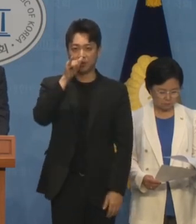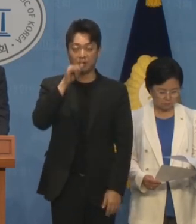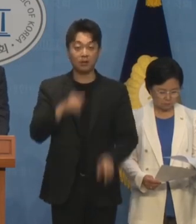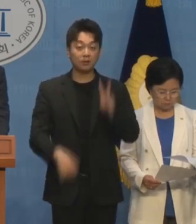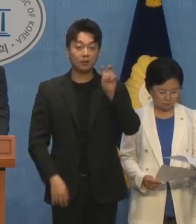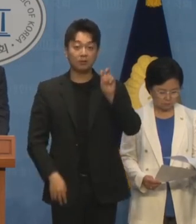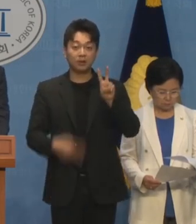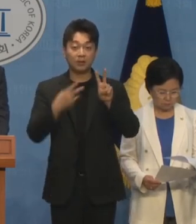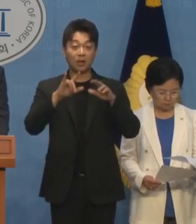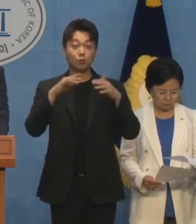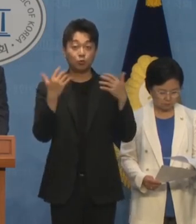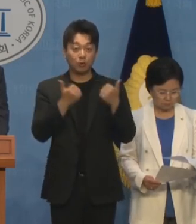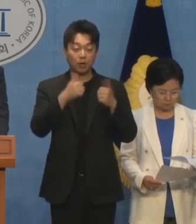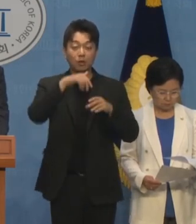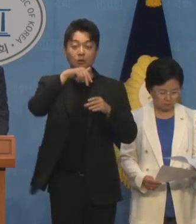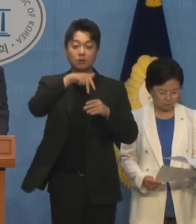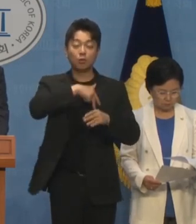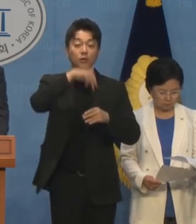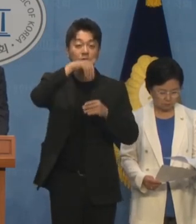총선 당시